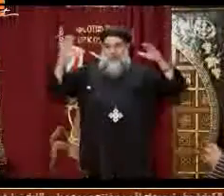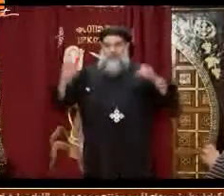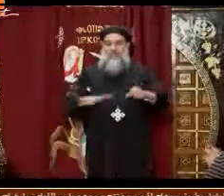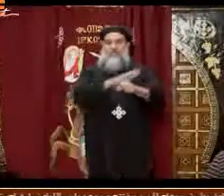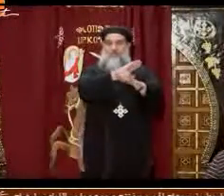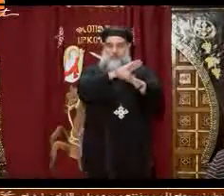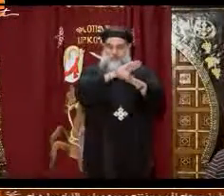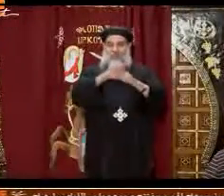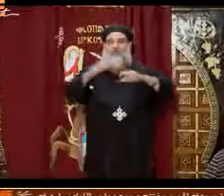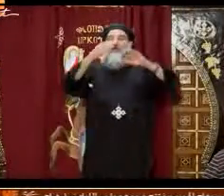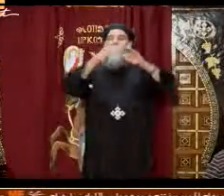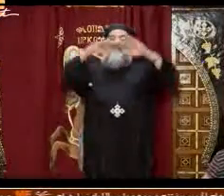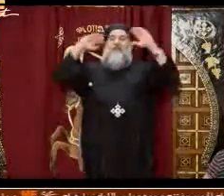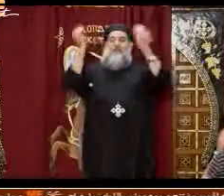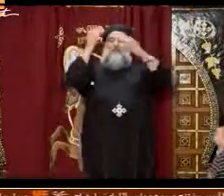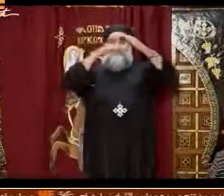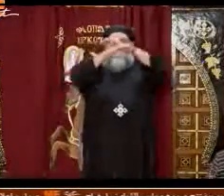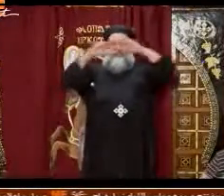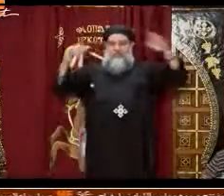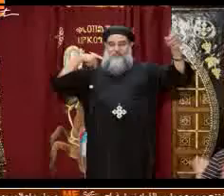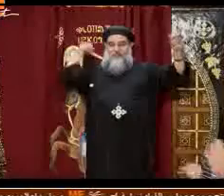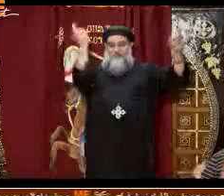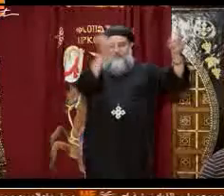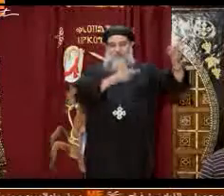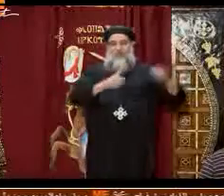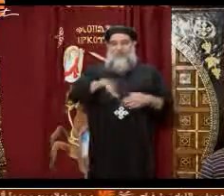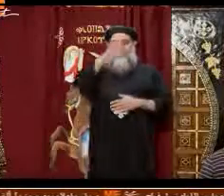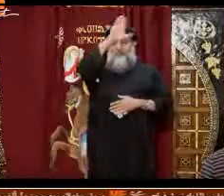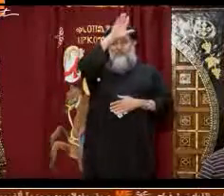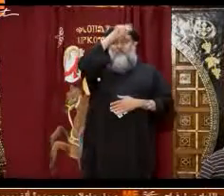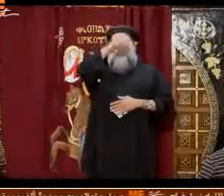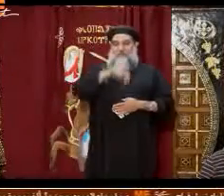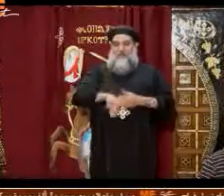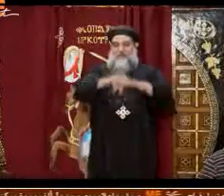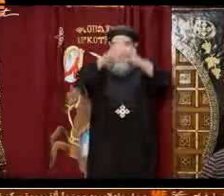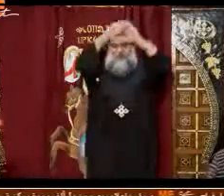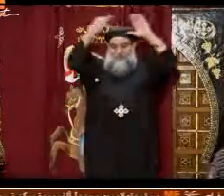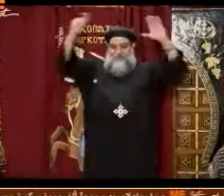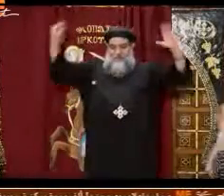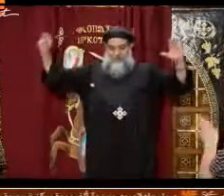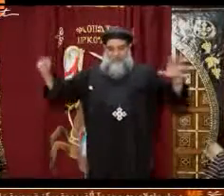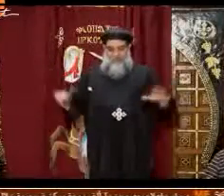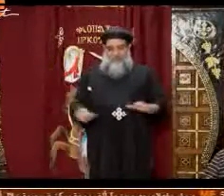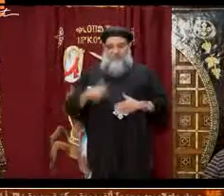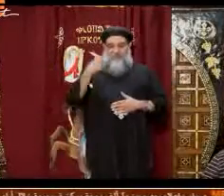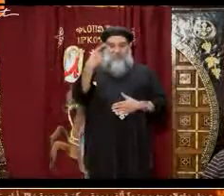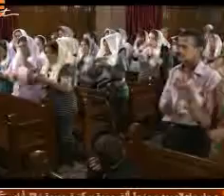والملائكة والشهداء. أبانا الذي في السماوات، يأتي ملكوتك، تكن مشيئتك كما في السماء كذلك على